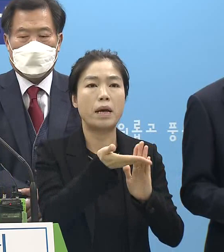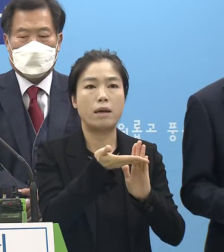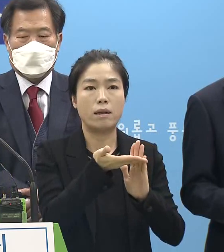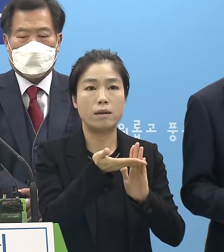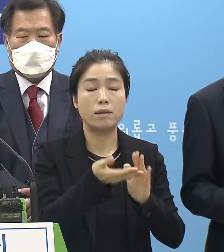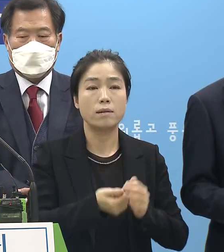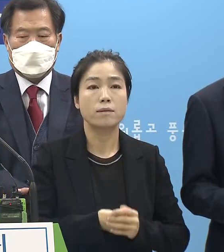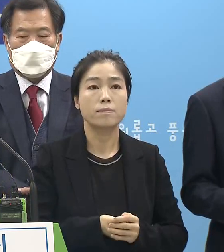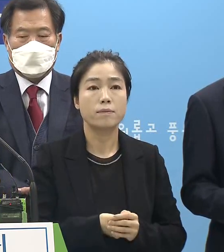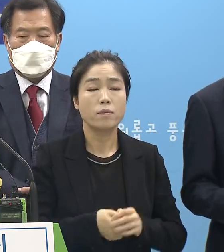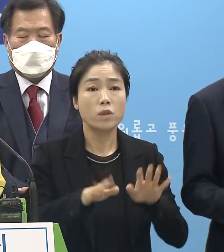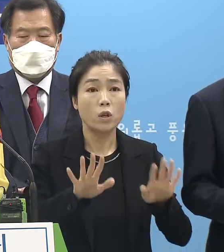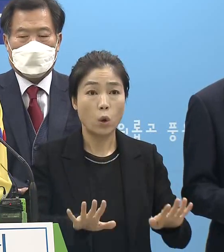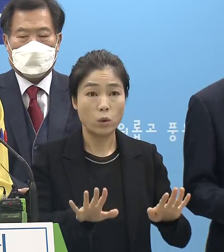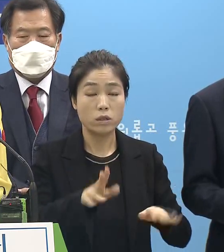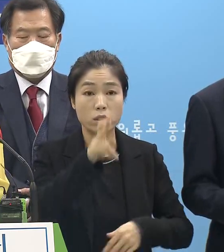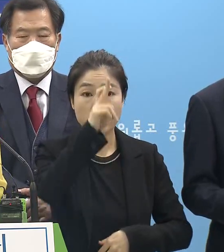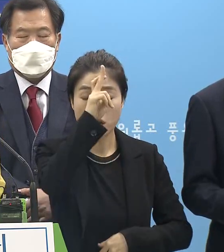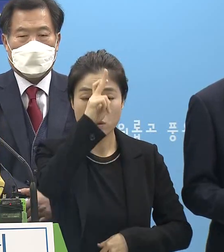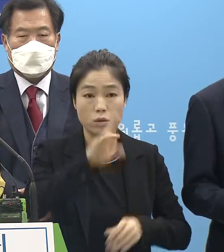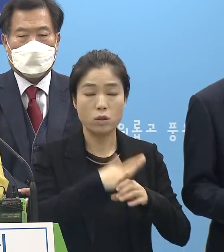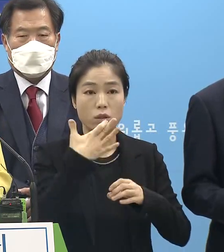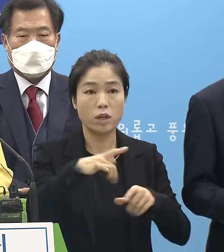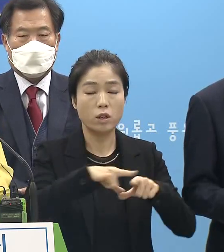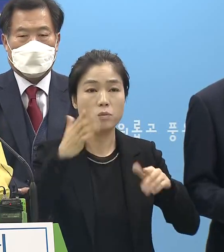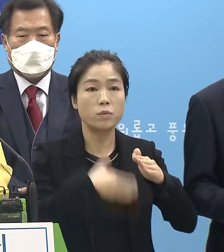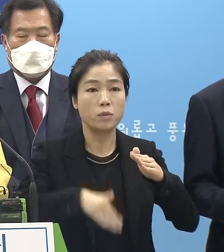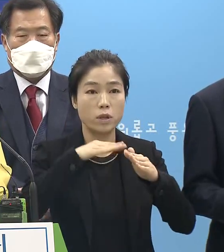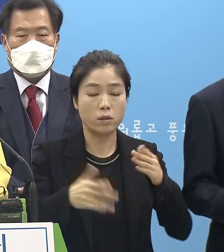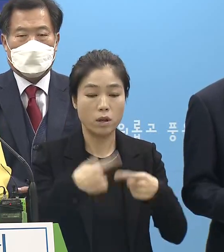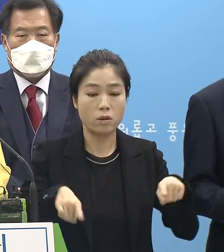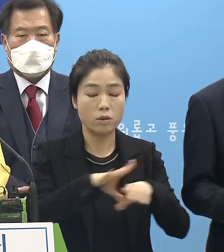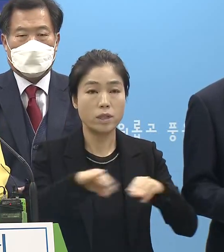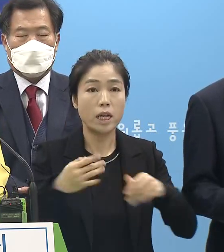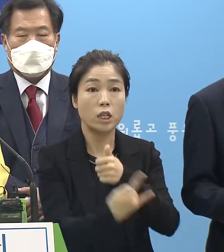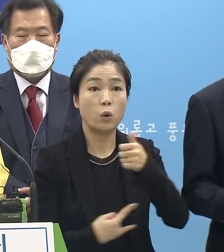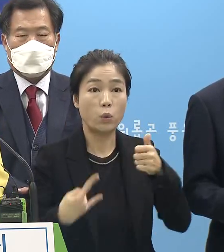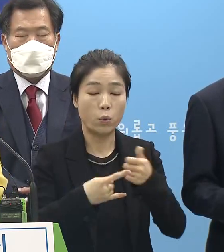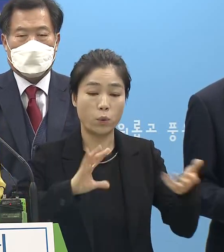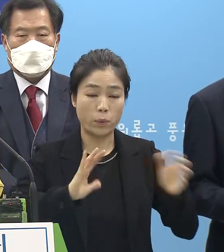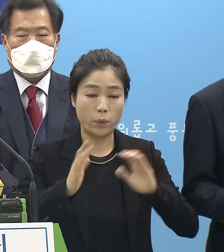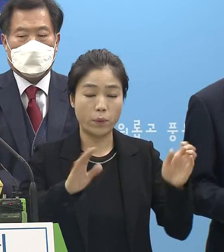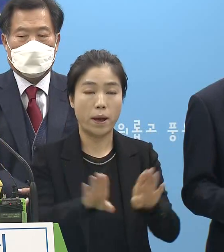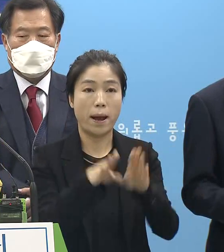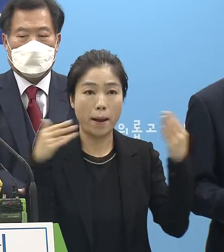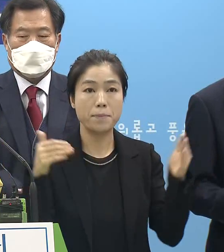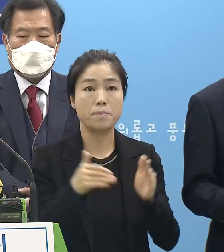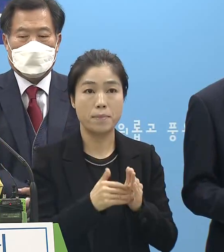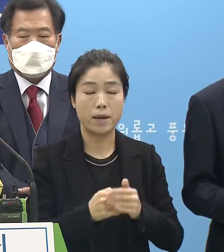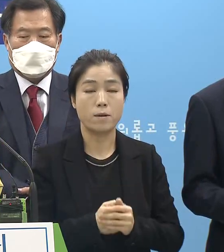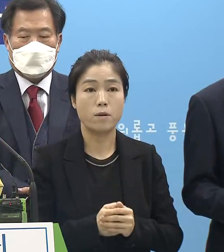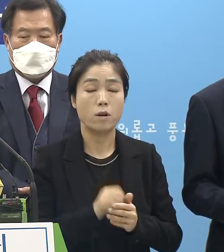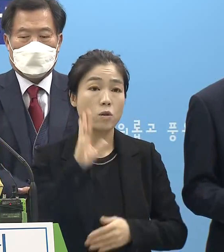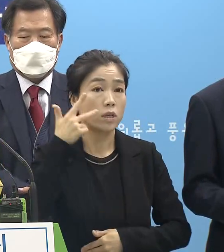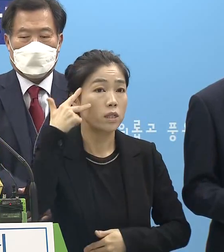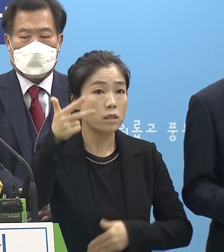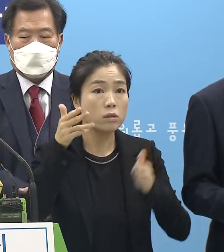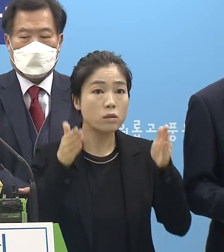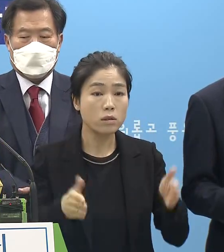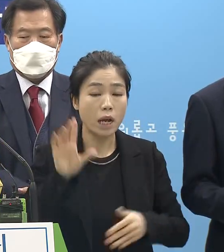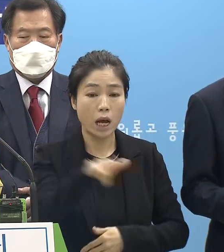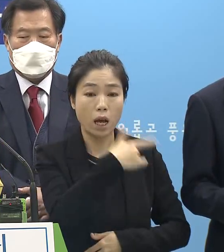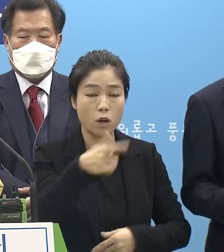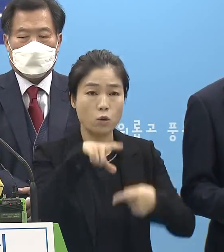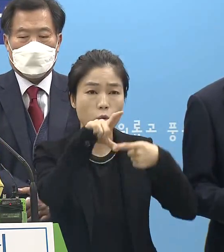격상합니다. 오늘 12시 코로나19 민관 공동대책위원회를 개최했습니다. 최근 일주일 동안